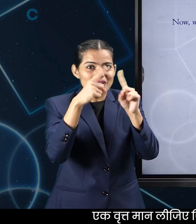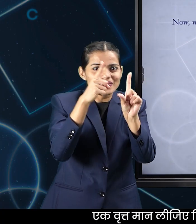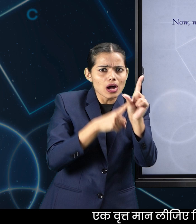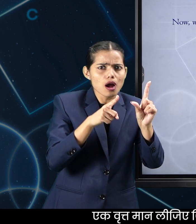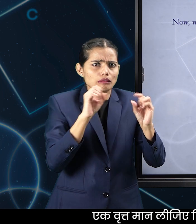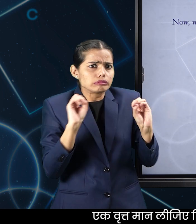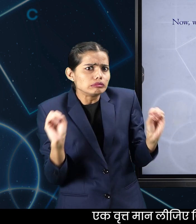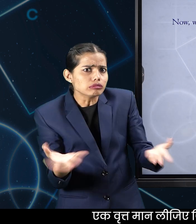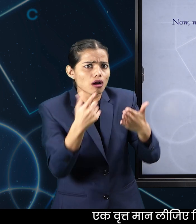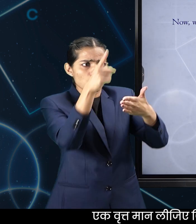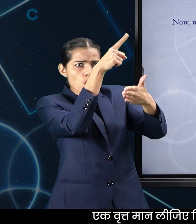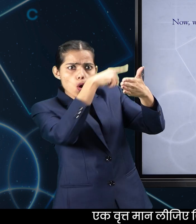स्पर्शिका है।